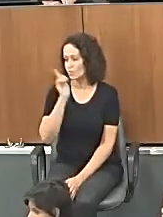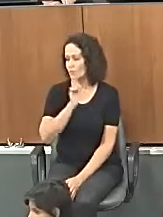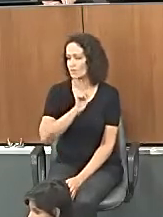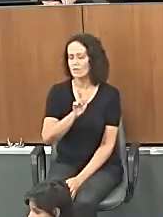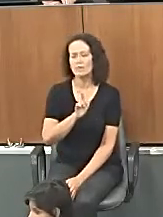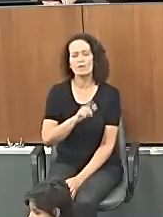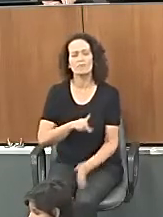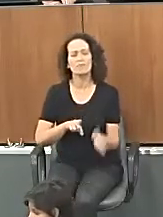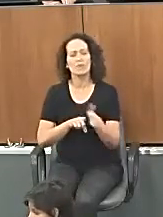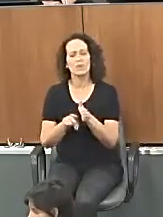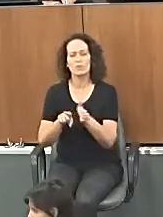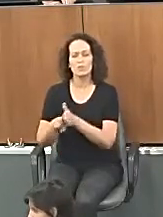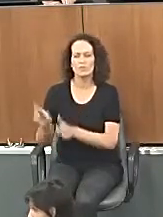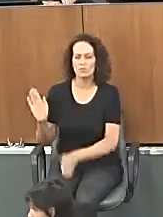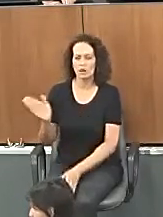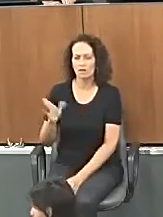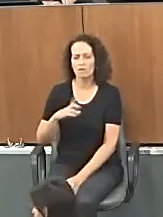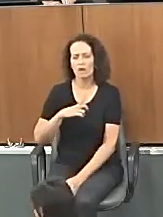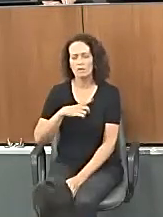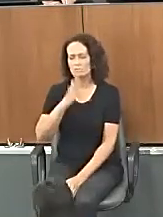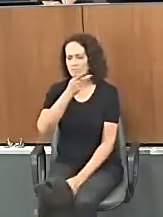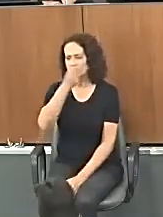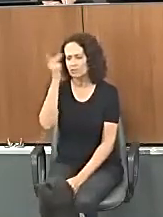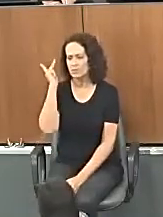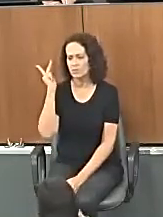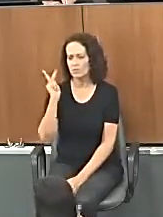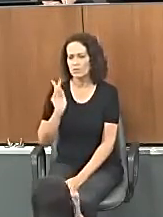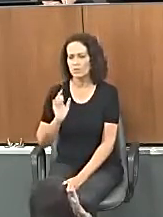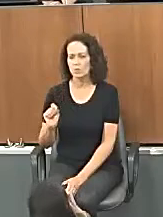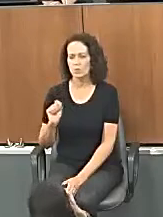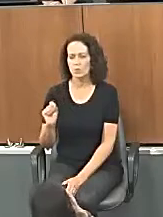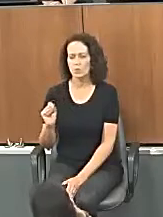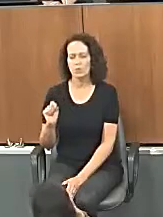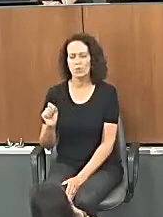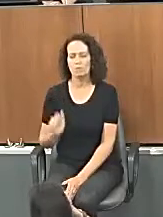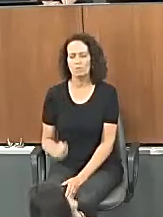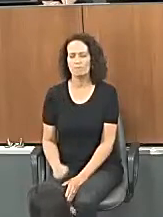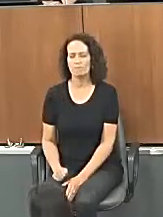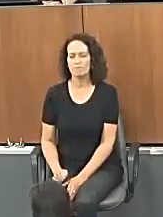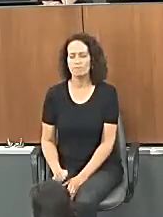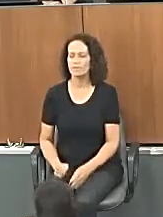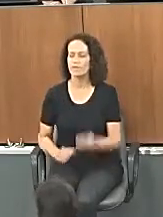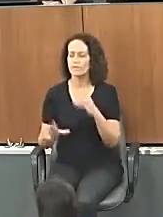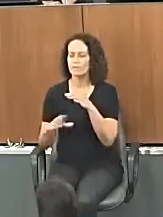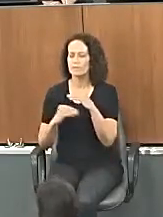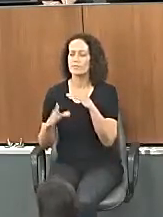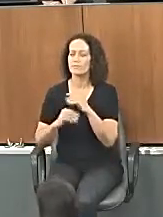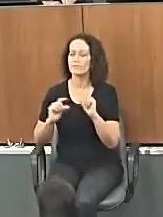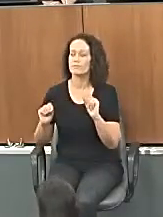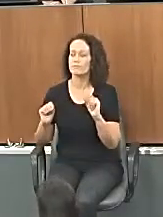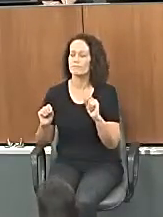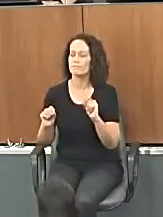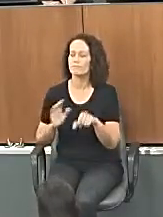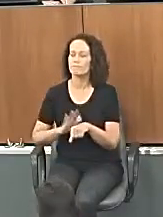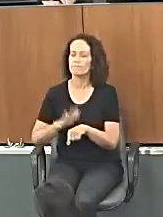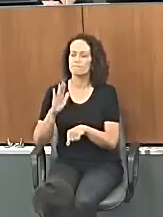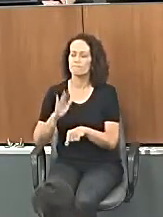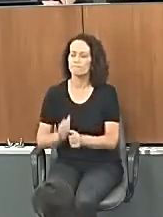pergunta mas alguma coisa doutor sim doutor quer fazer mas acrescentar mais algumas palavras